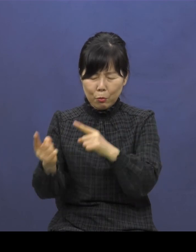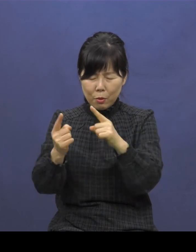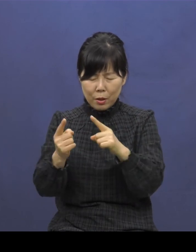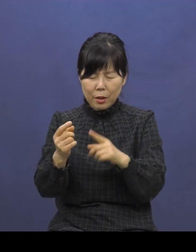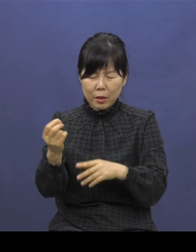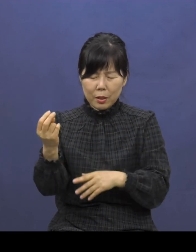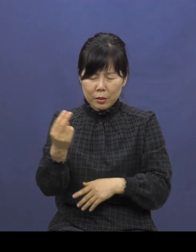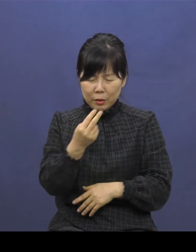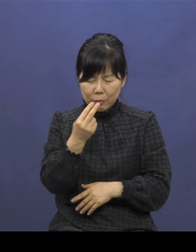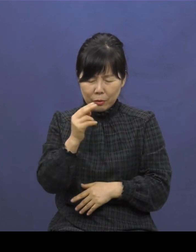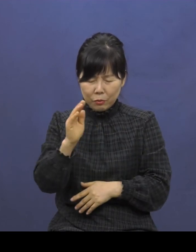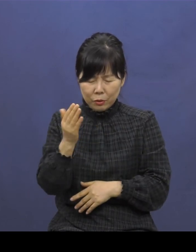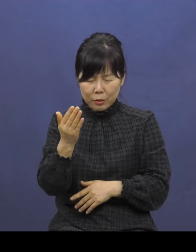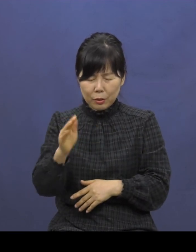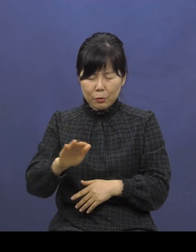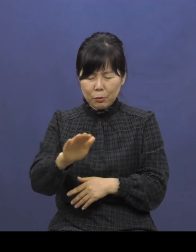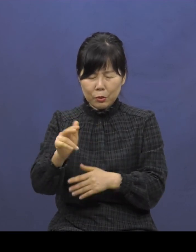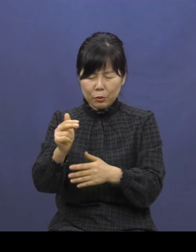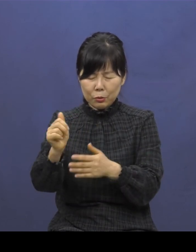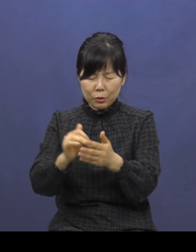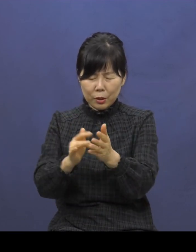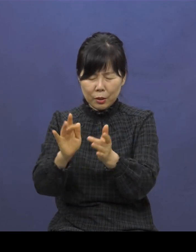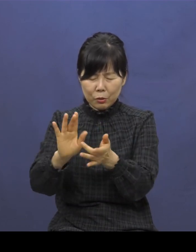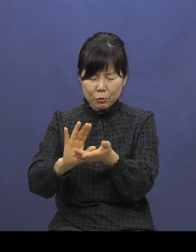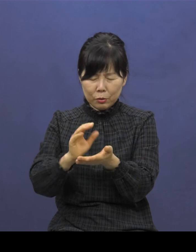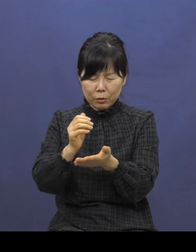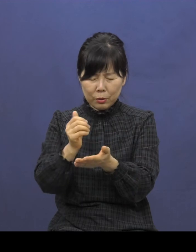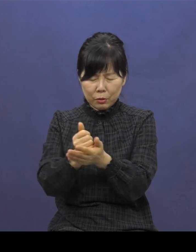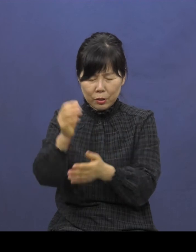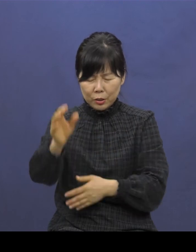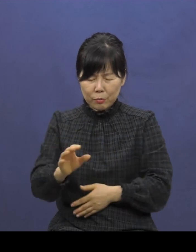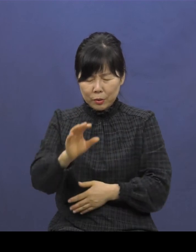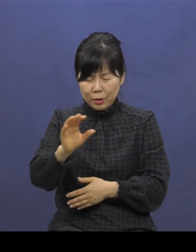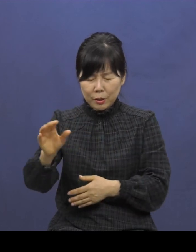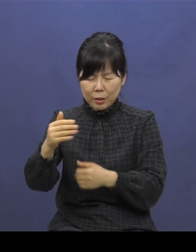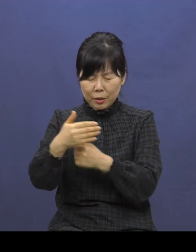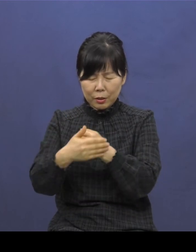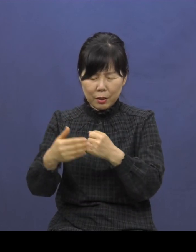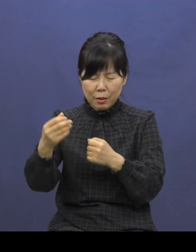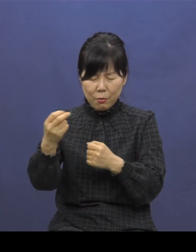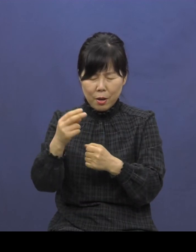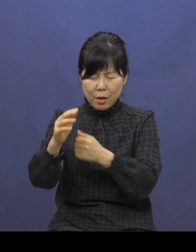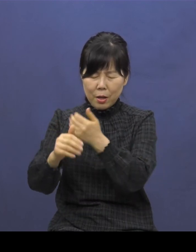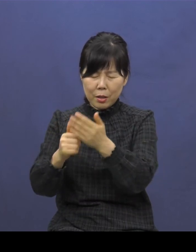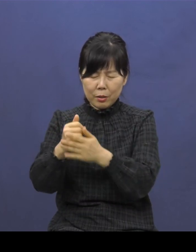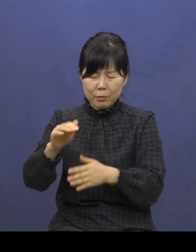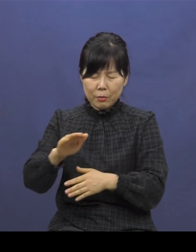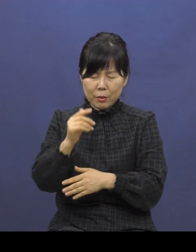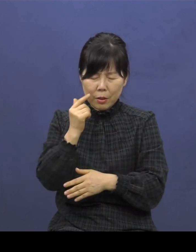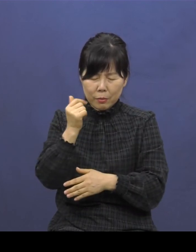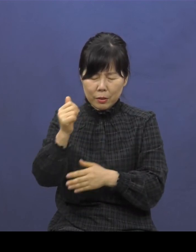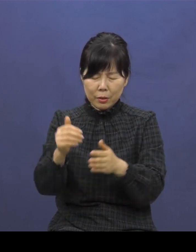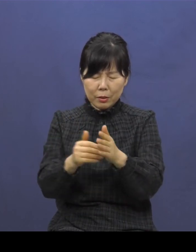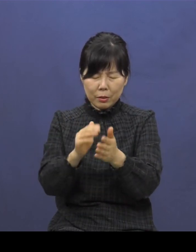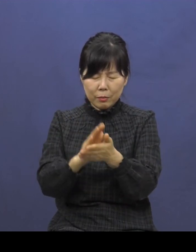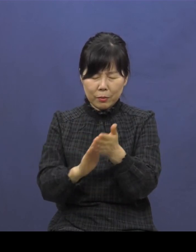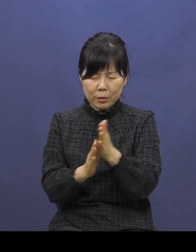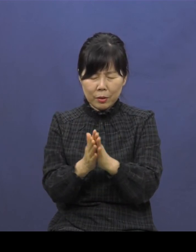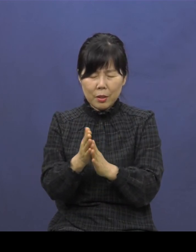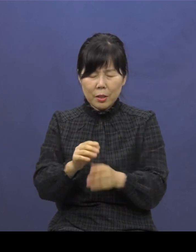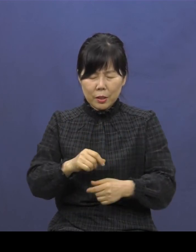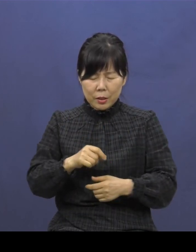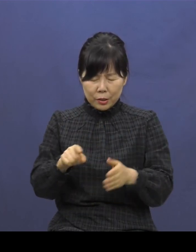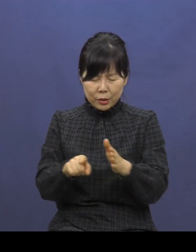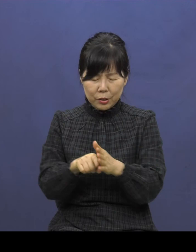이제는 부활이요 생명 되신 우리 주 예수 그리스도의 십자가의 그 은혜와 하나님